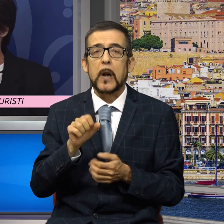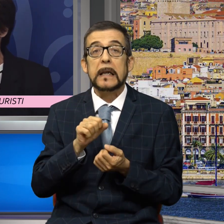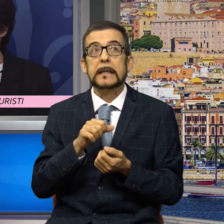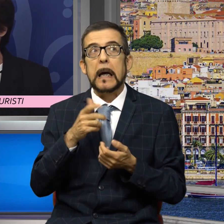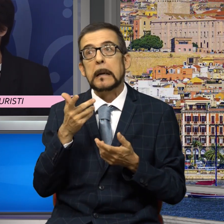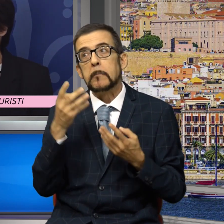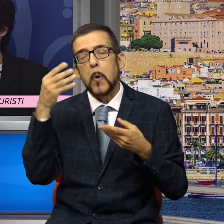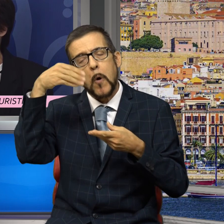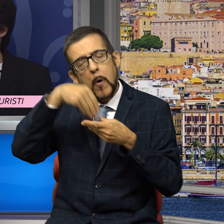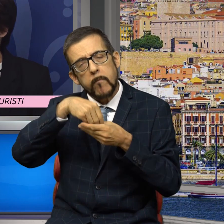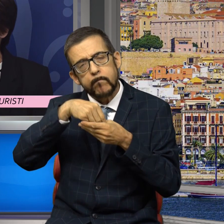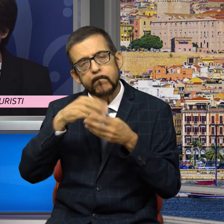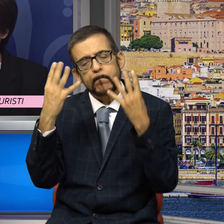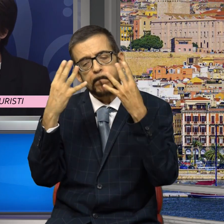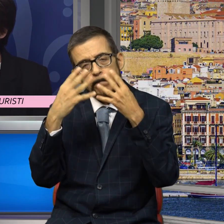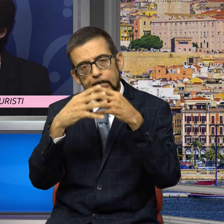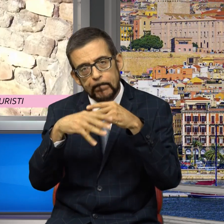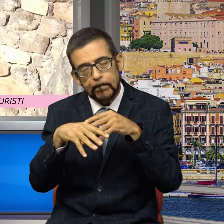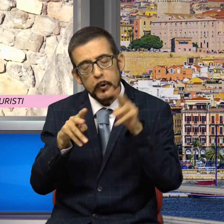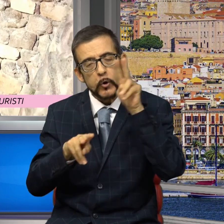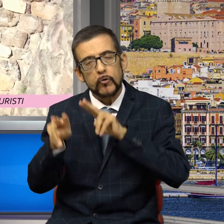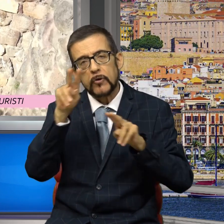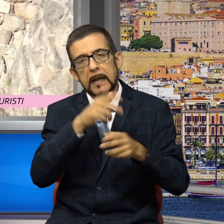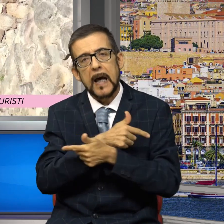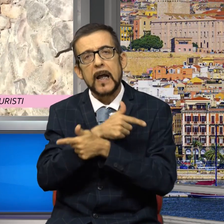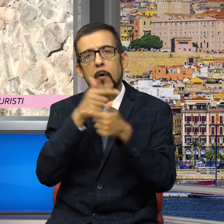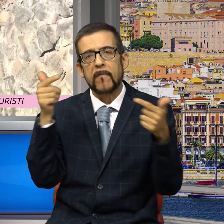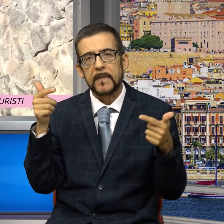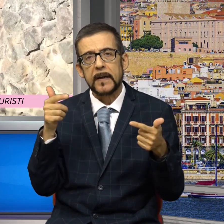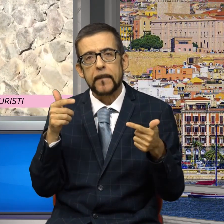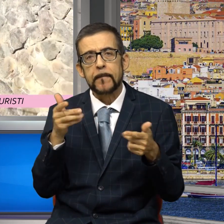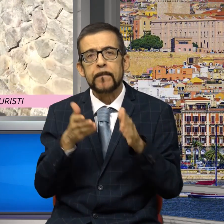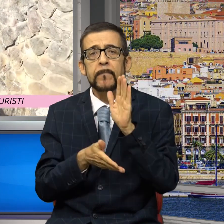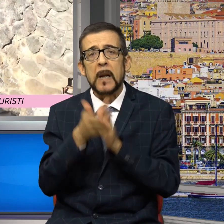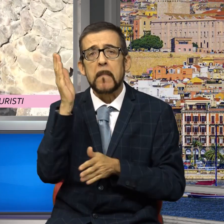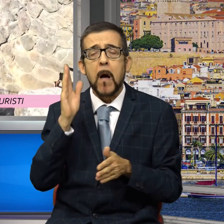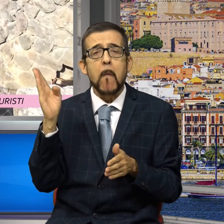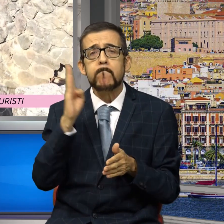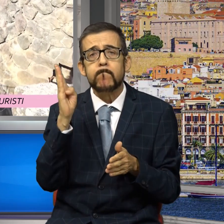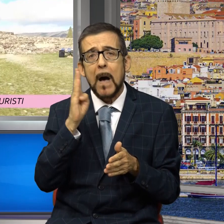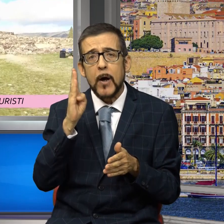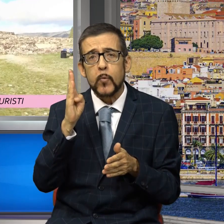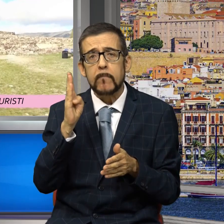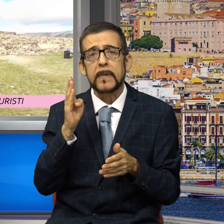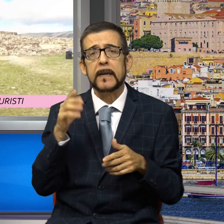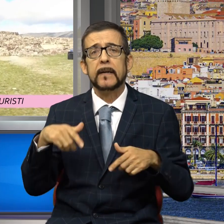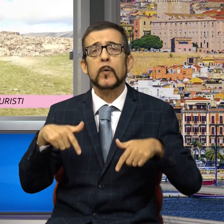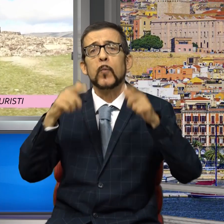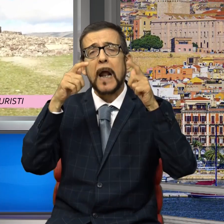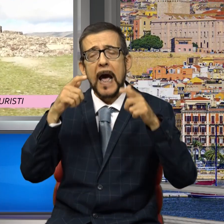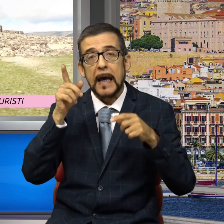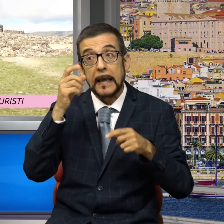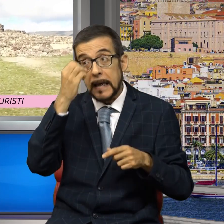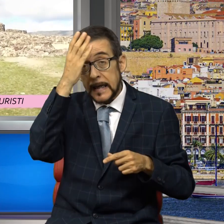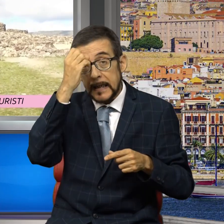di aumentare quello che è l'offerta turistica. E allora ecco che parte da Barumini col sito nuraggi.com UNESCO, l'iniziativa frutto della collaborazione